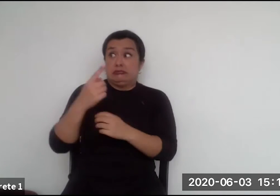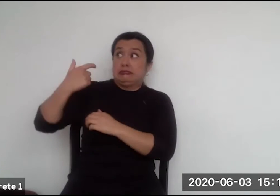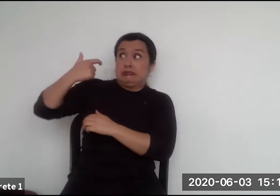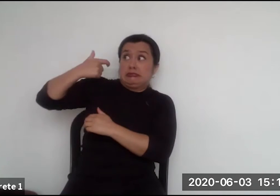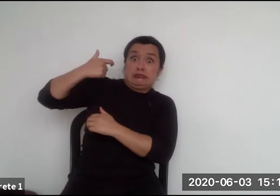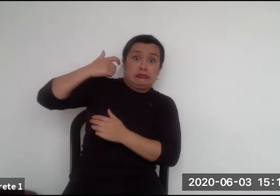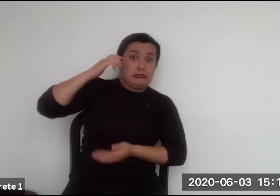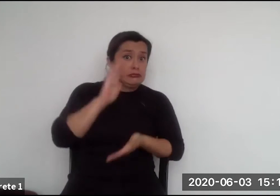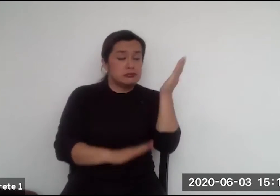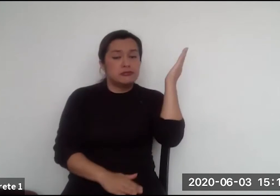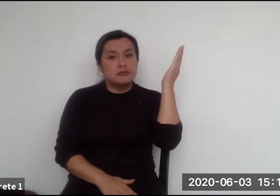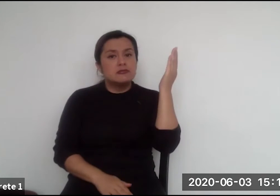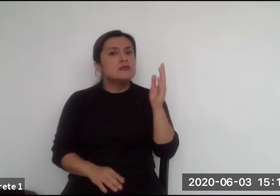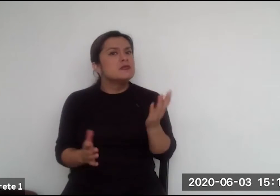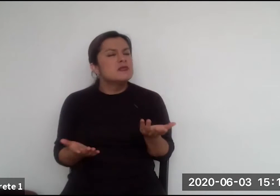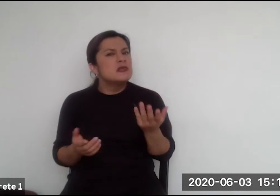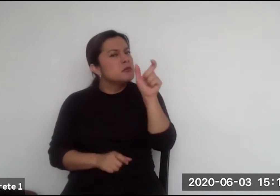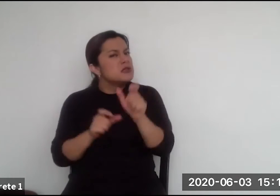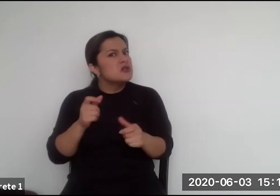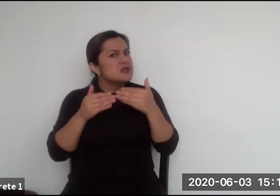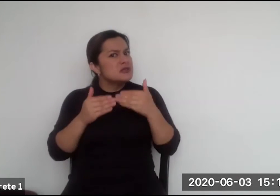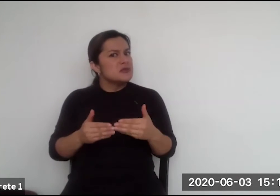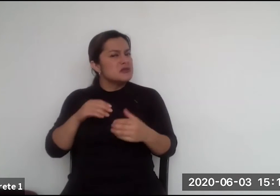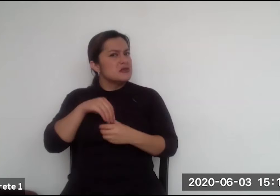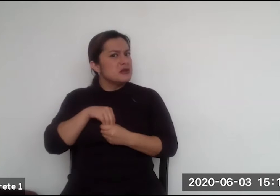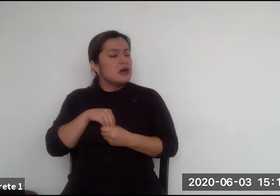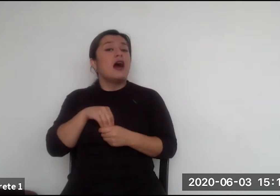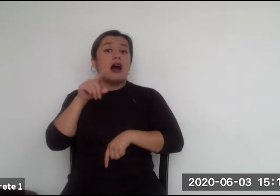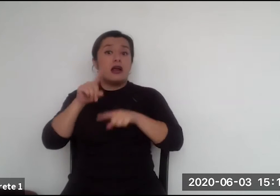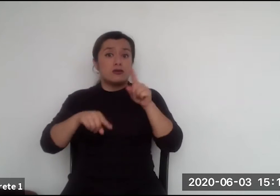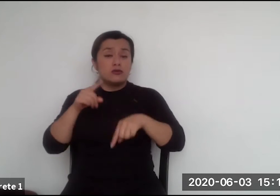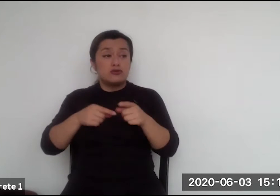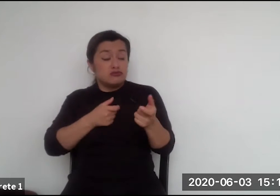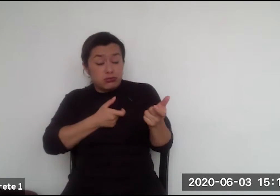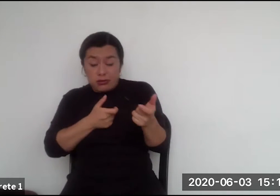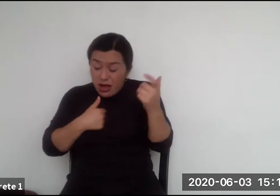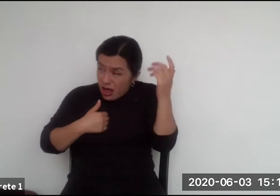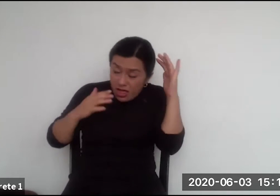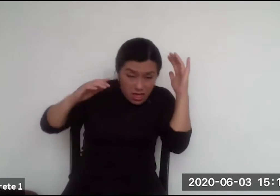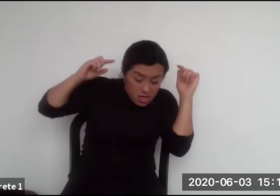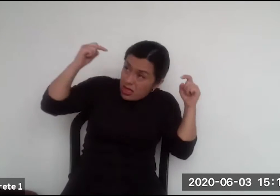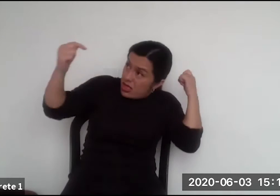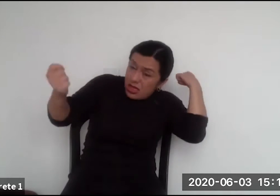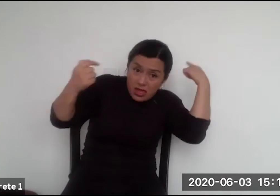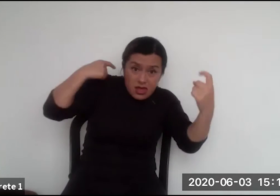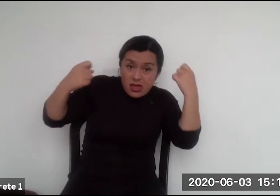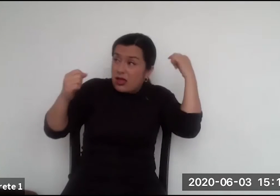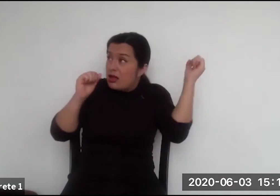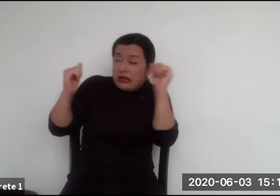personas con discapacidad víctimas del conflicto armado.